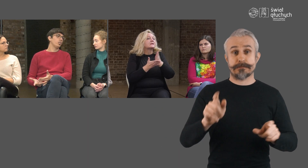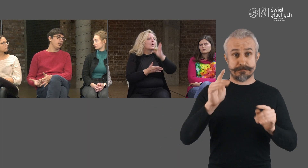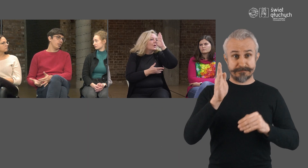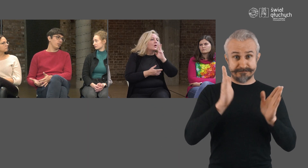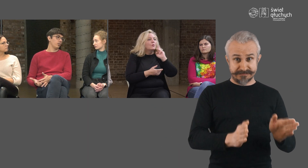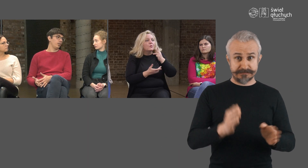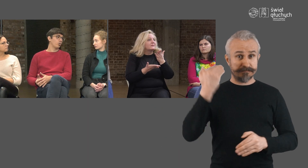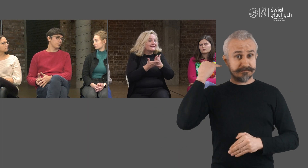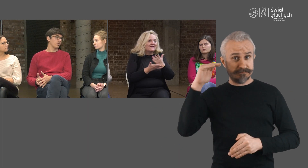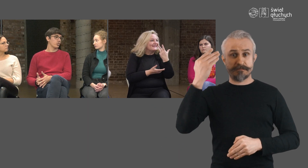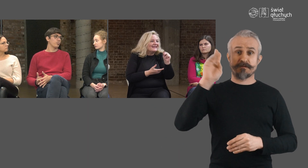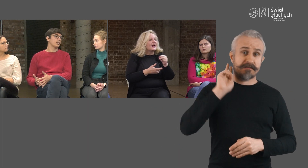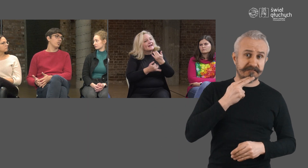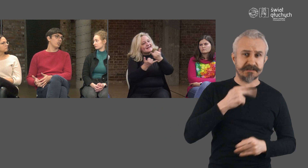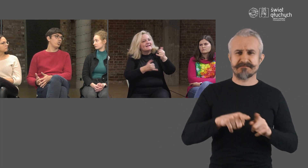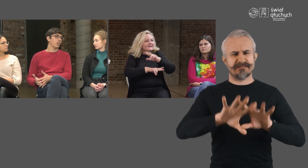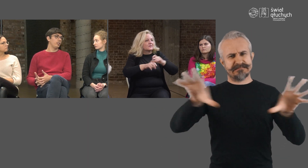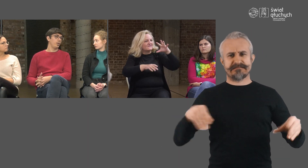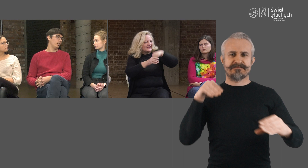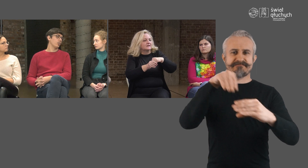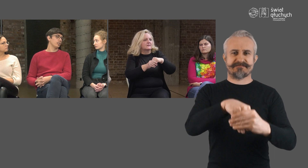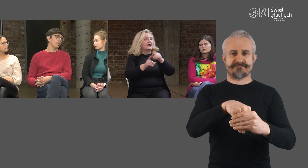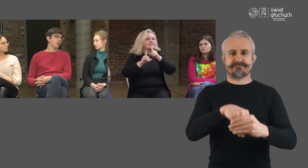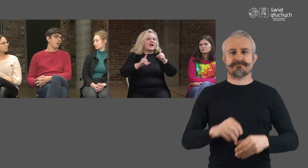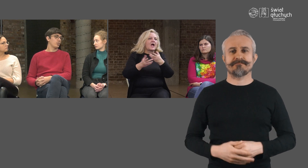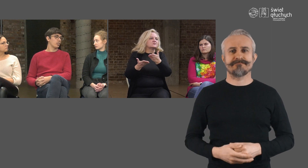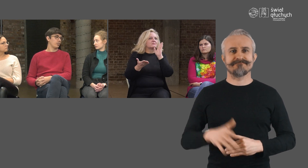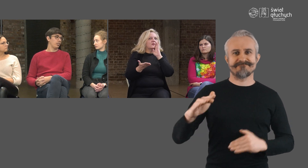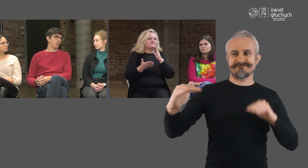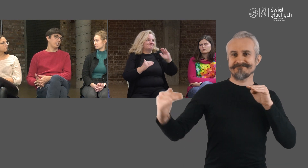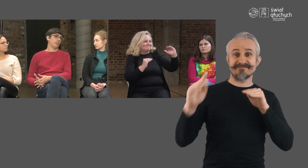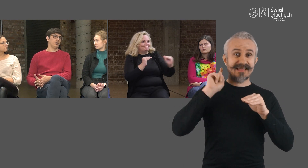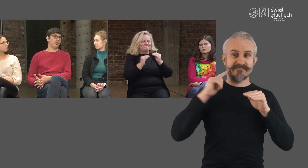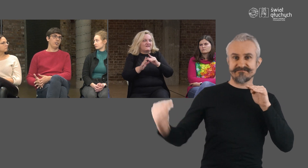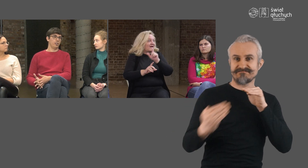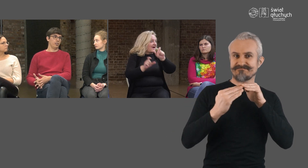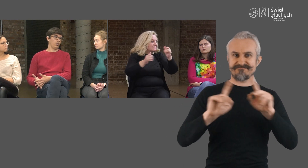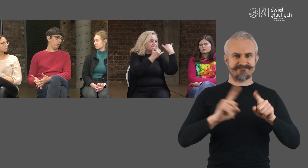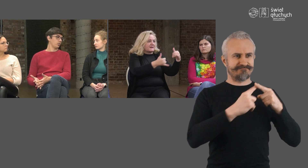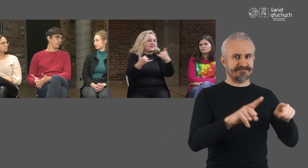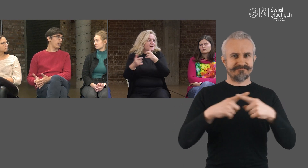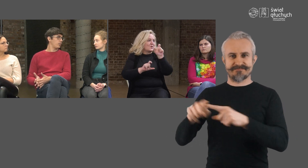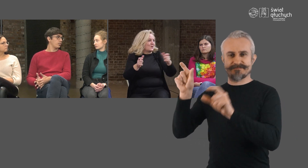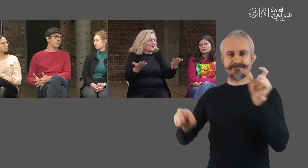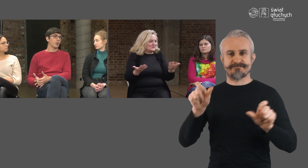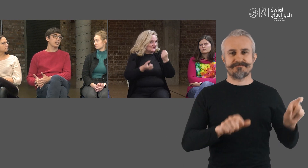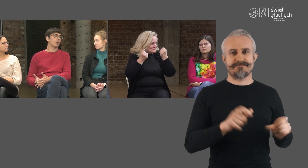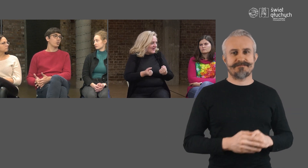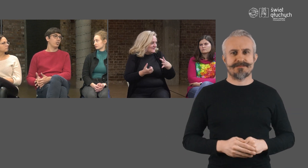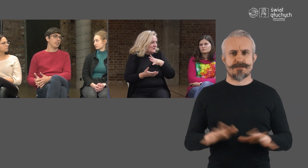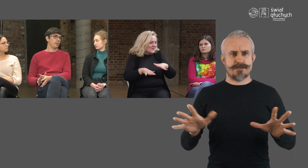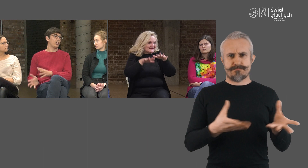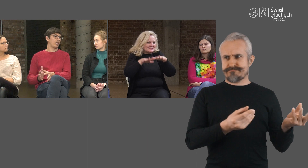też były inne niepełnosprawności, przez to nauczyciele nie byli do końca przystosowani do wszystkich osób w klasie. To jest po prostu